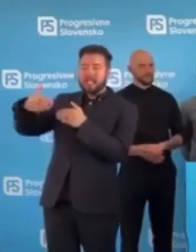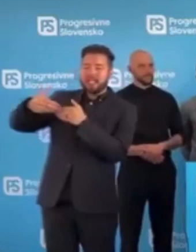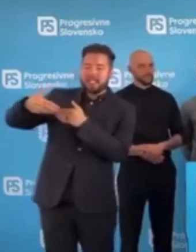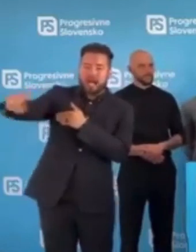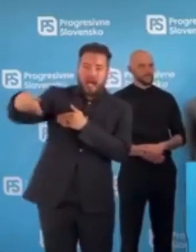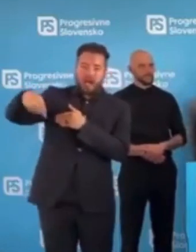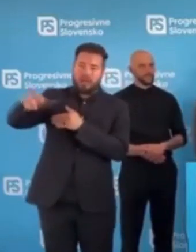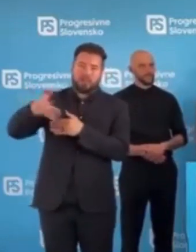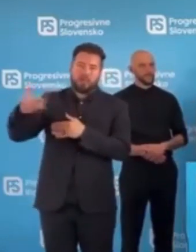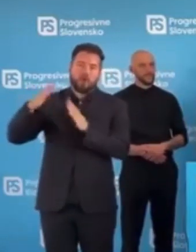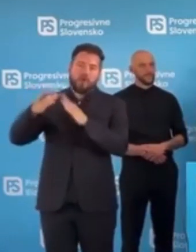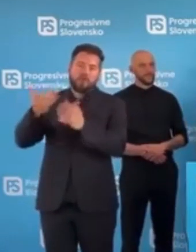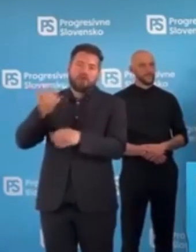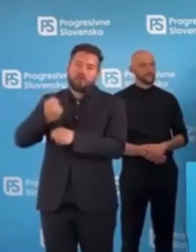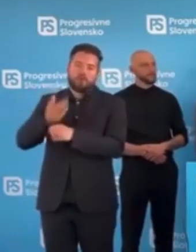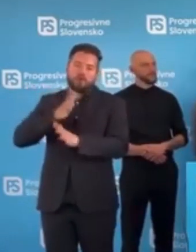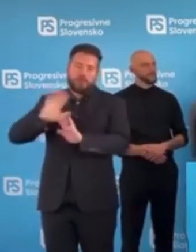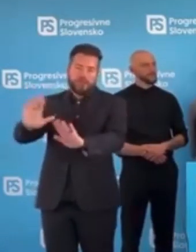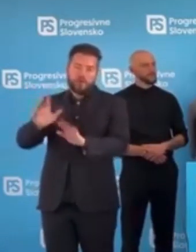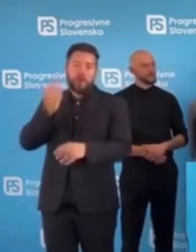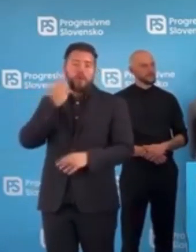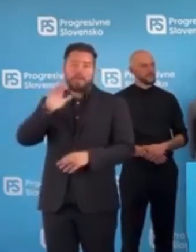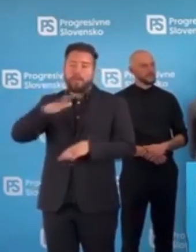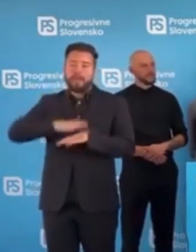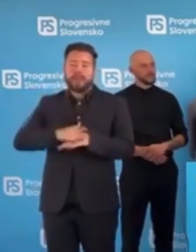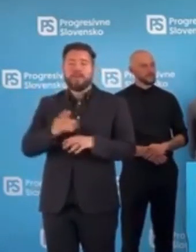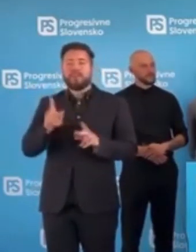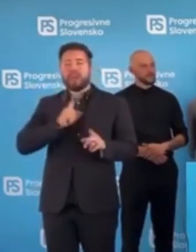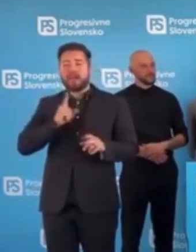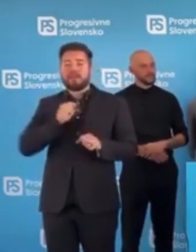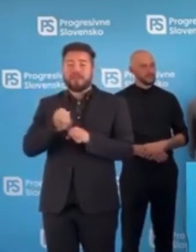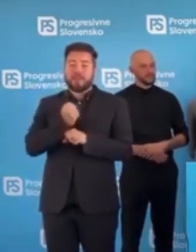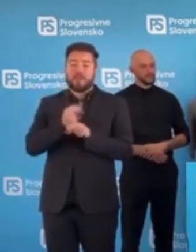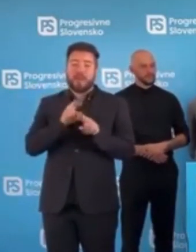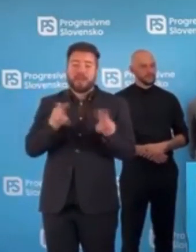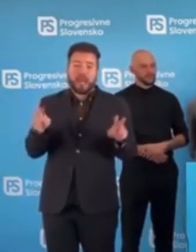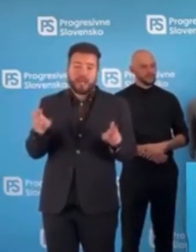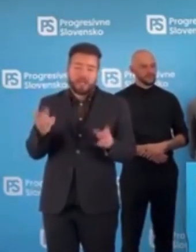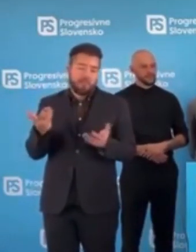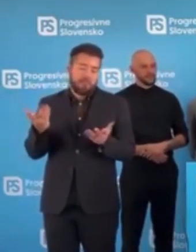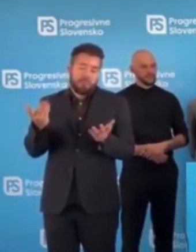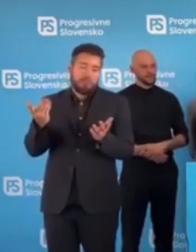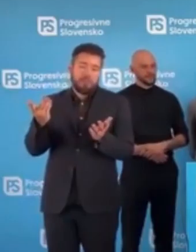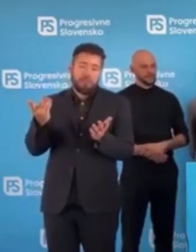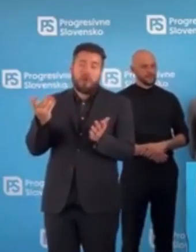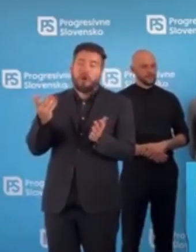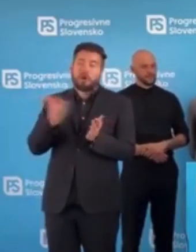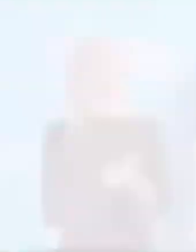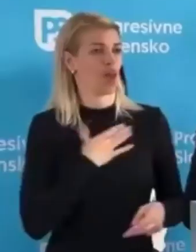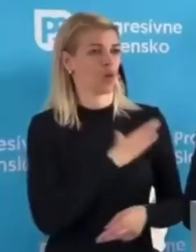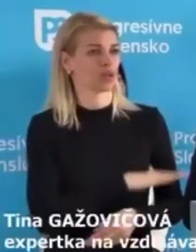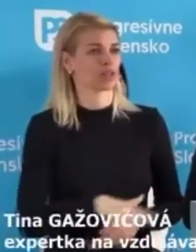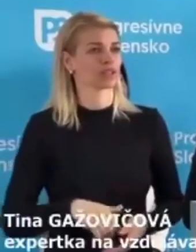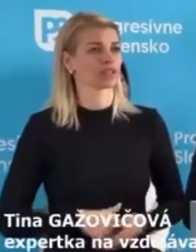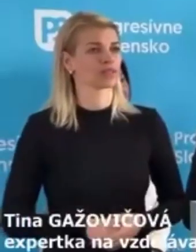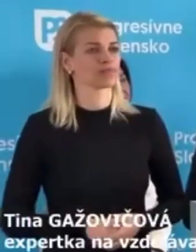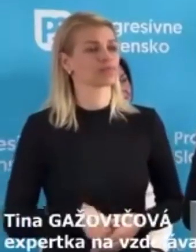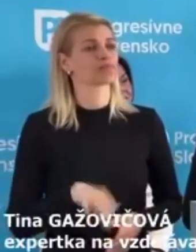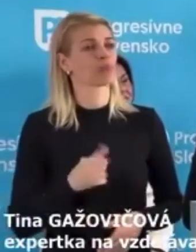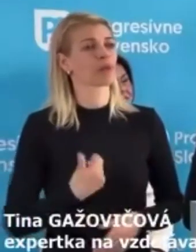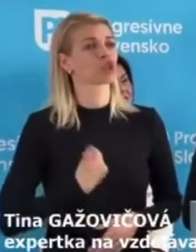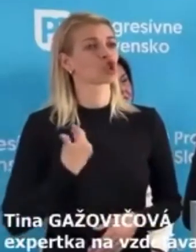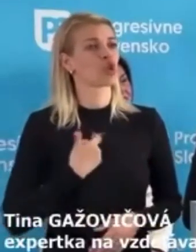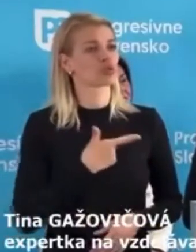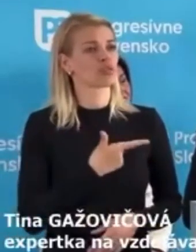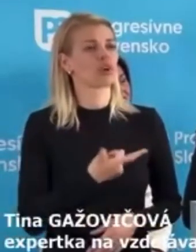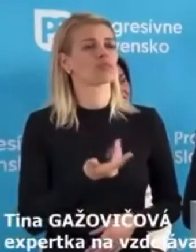môžu svoju vlastnú energiu spotrebovať alebo ju predávať susedom v rámci komunít. A aby